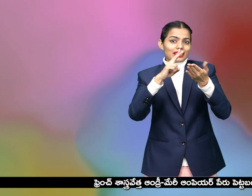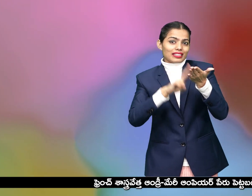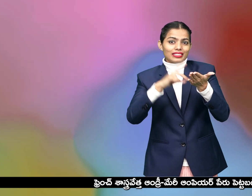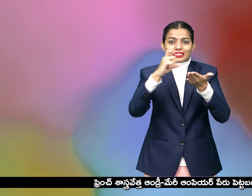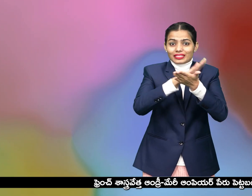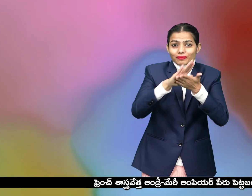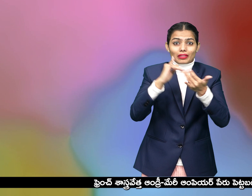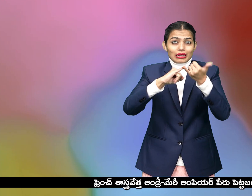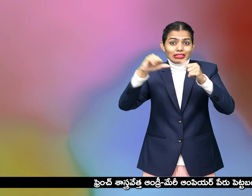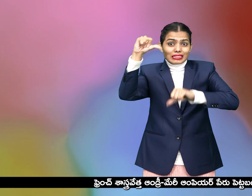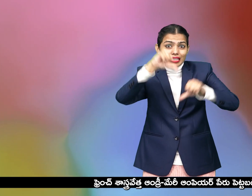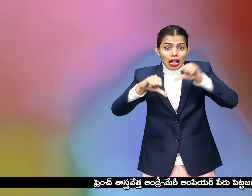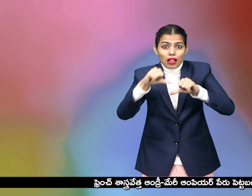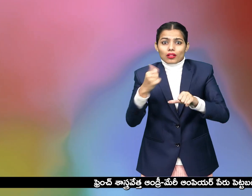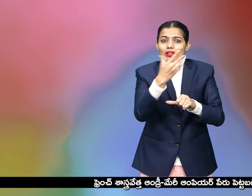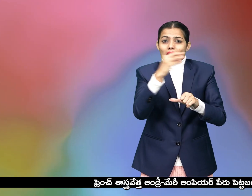పేరు పెట్టబడింది.